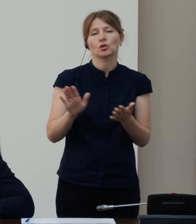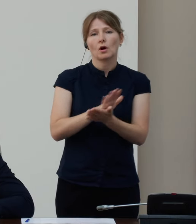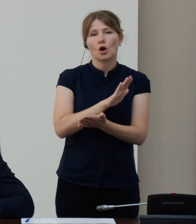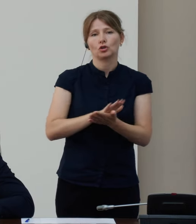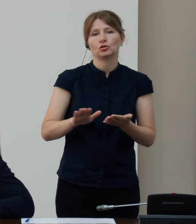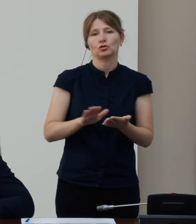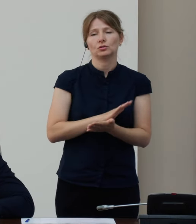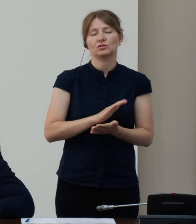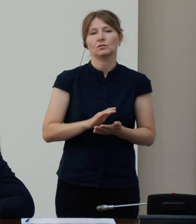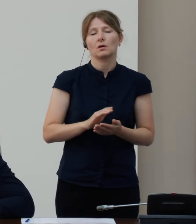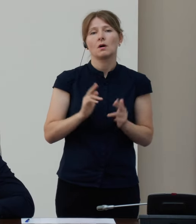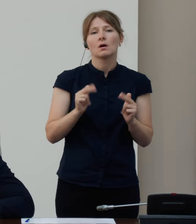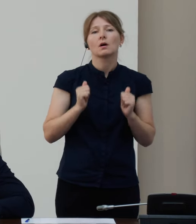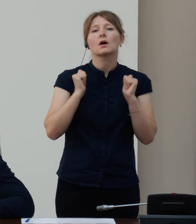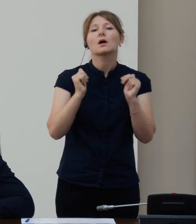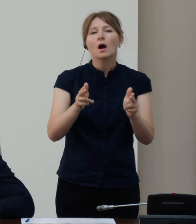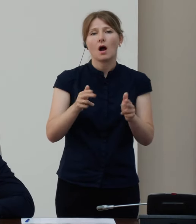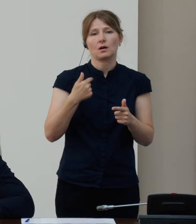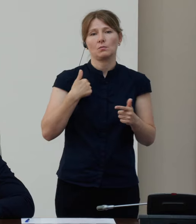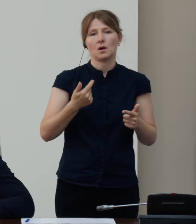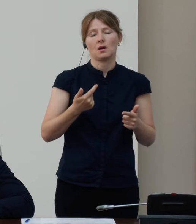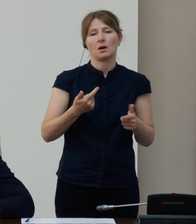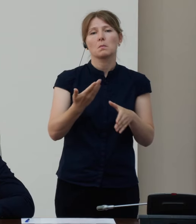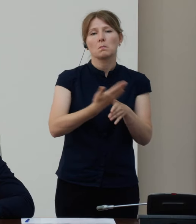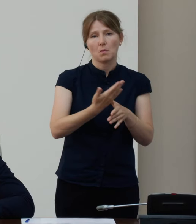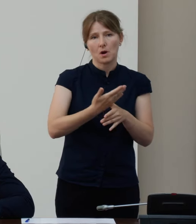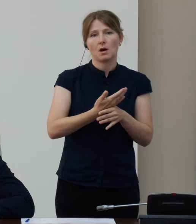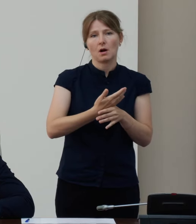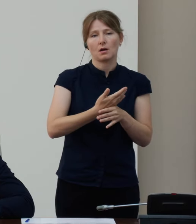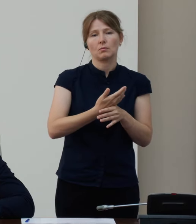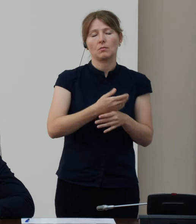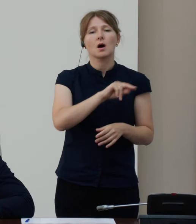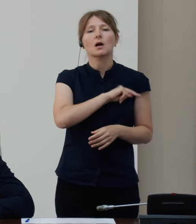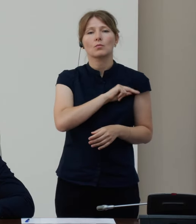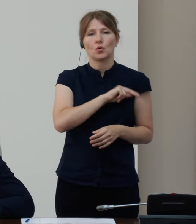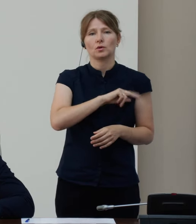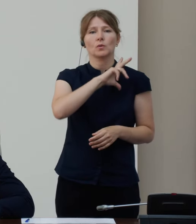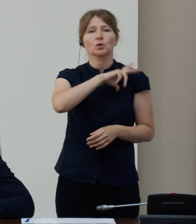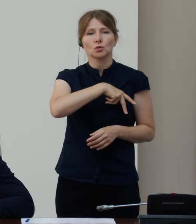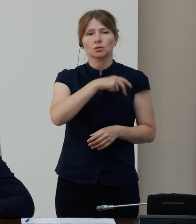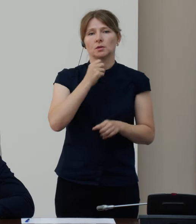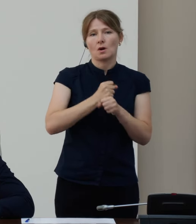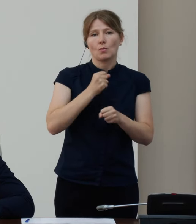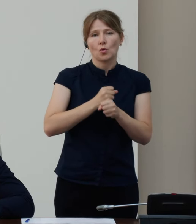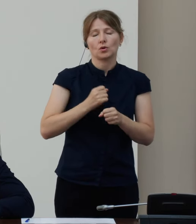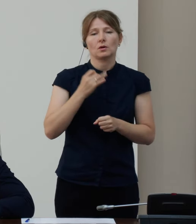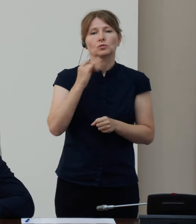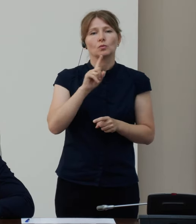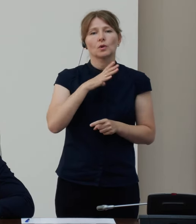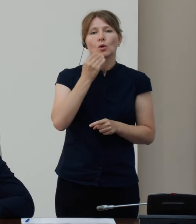la cum noi ajutăm colegii noștri din prima linie să devină și mai buni, și